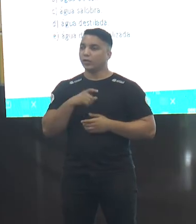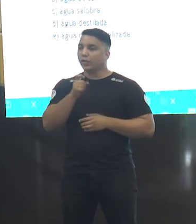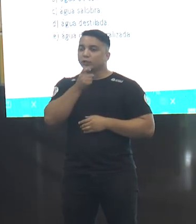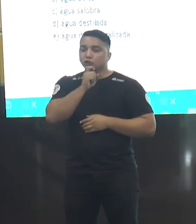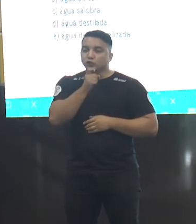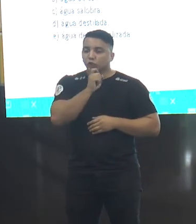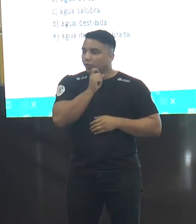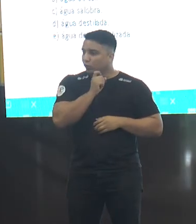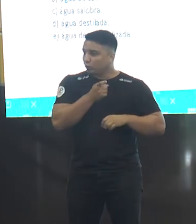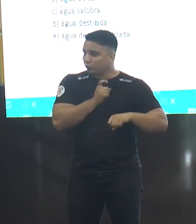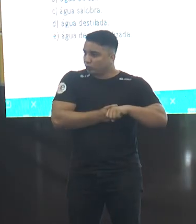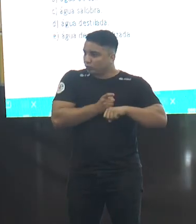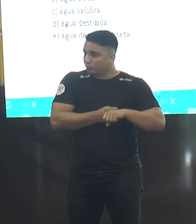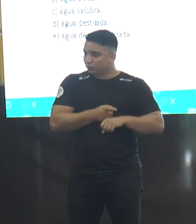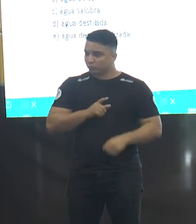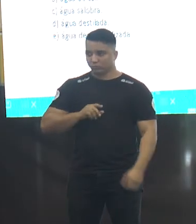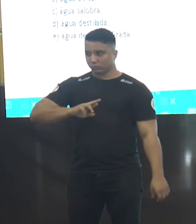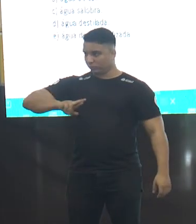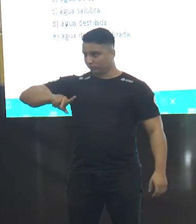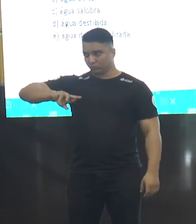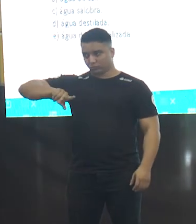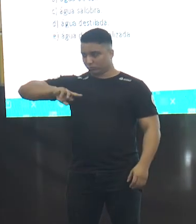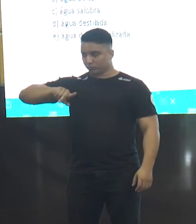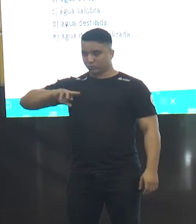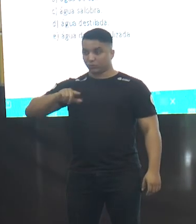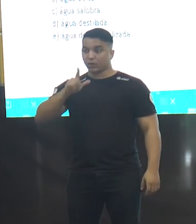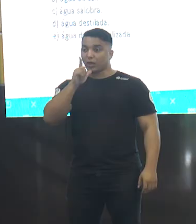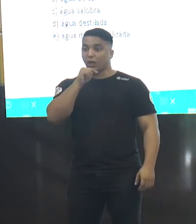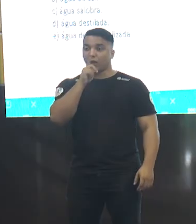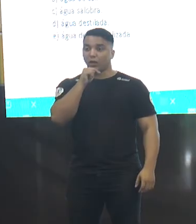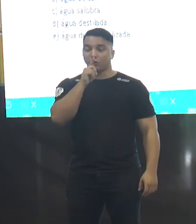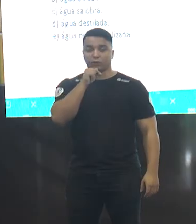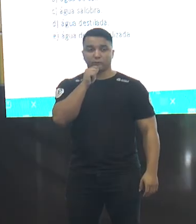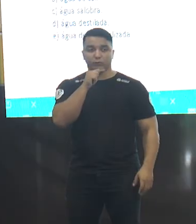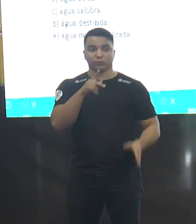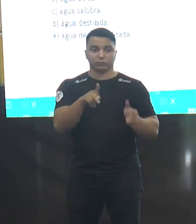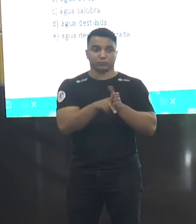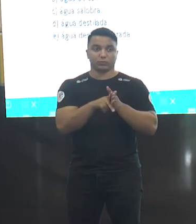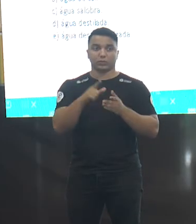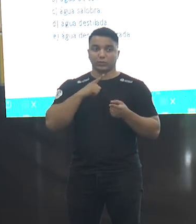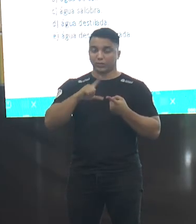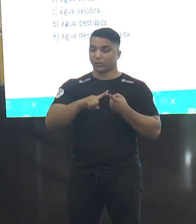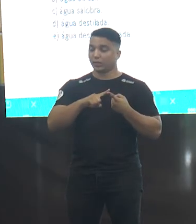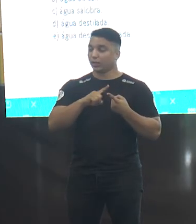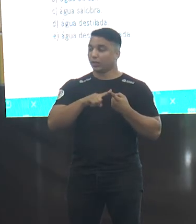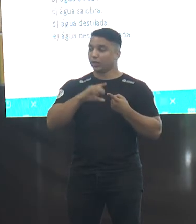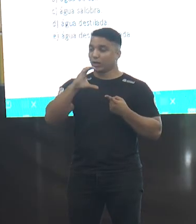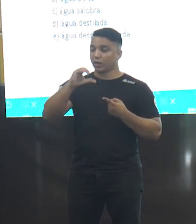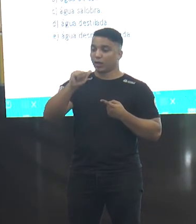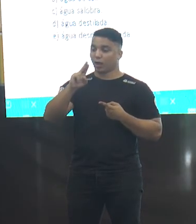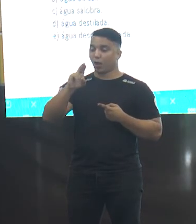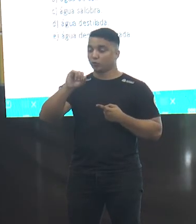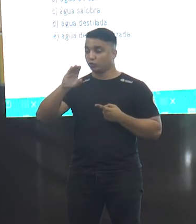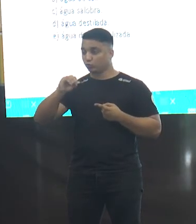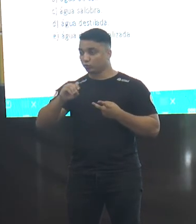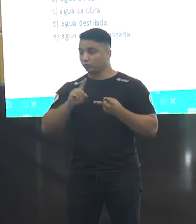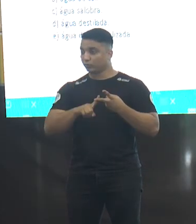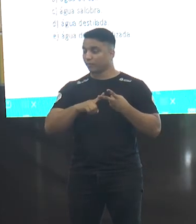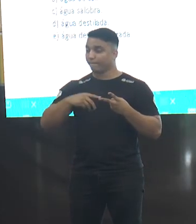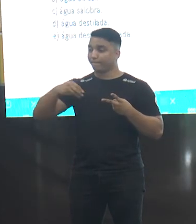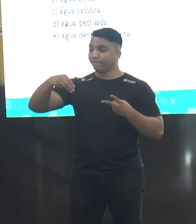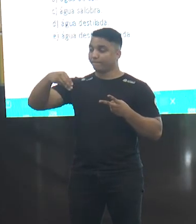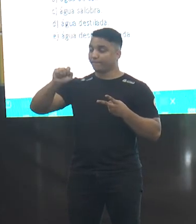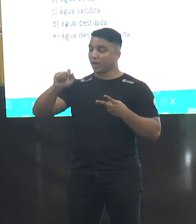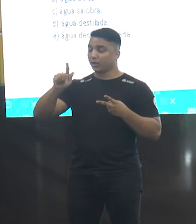É gelo. Não é. Água dura é água que tem cálcio e magnésio. Cálcio e